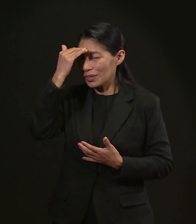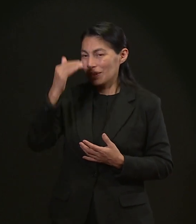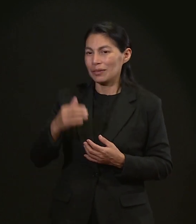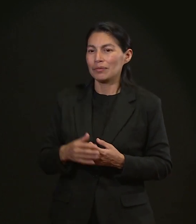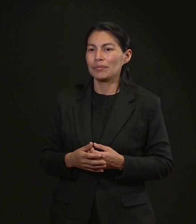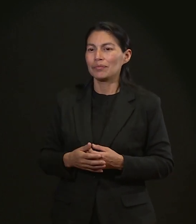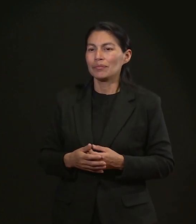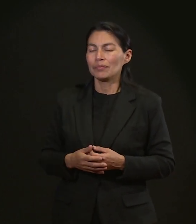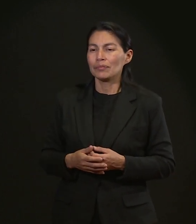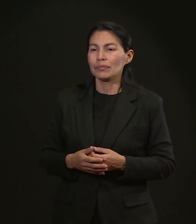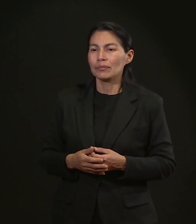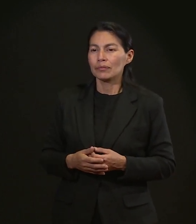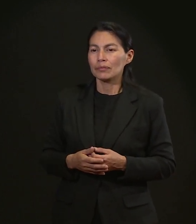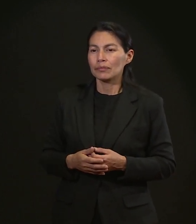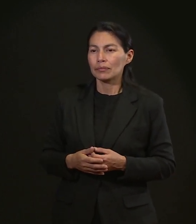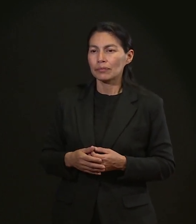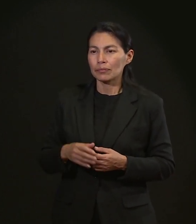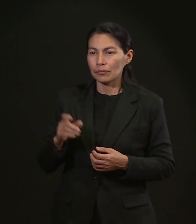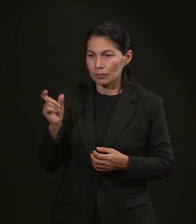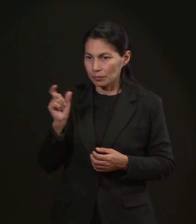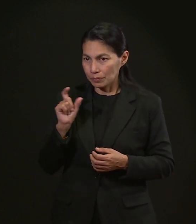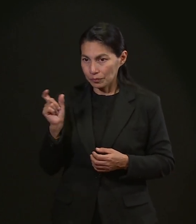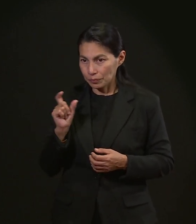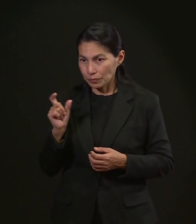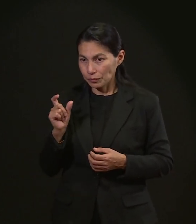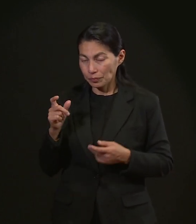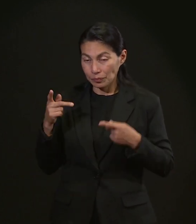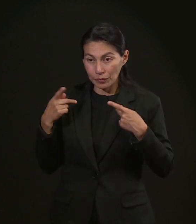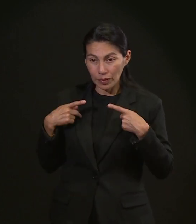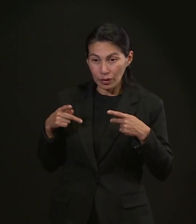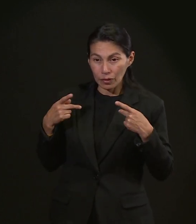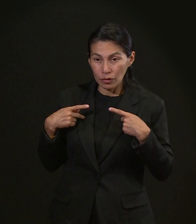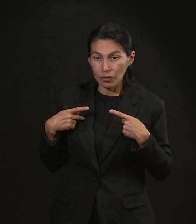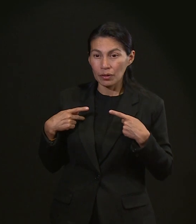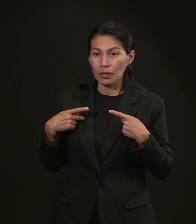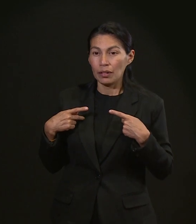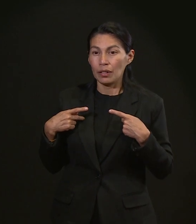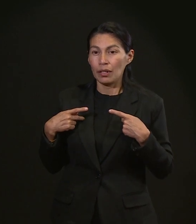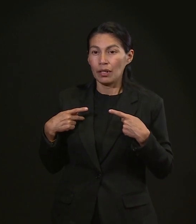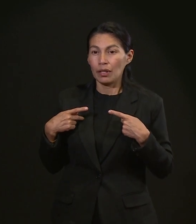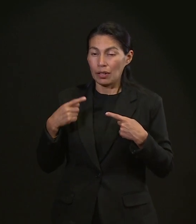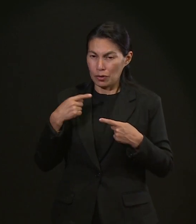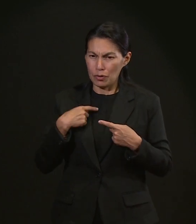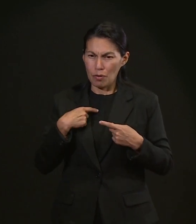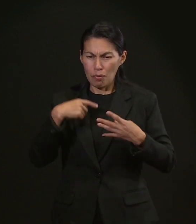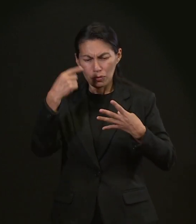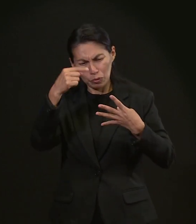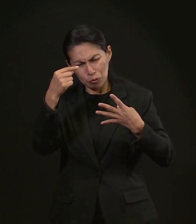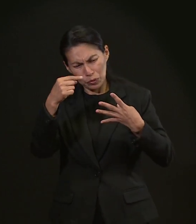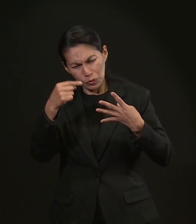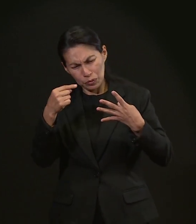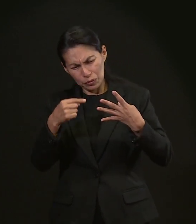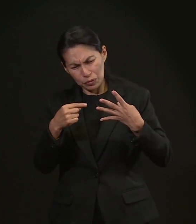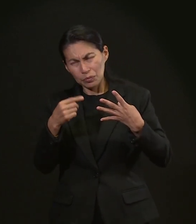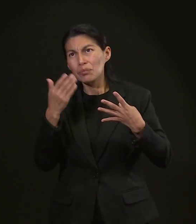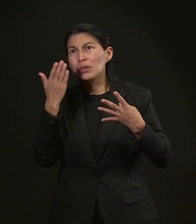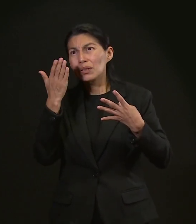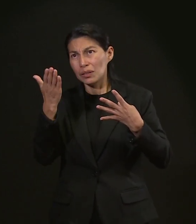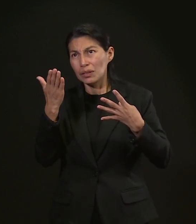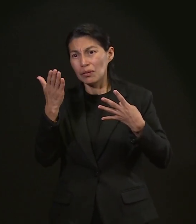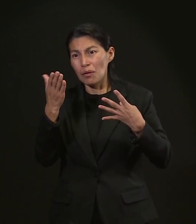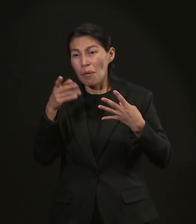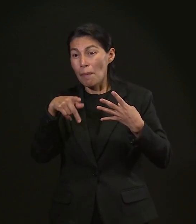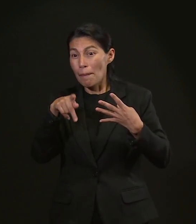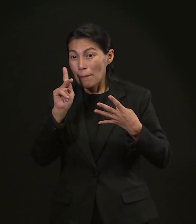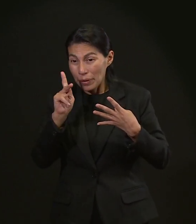conocía y el hecho de que me mostrará una persona que yo le había pedido y